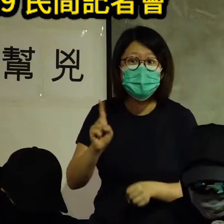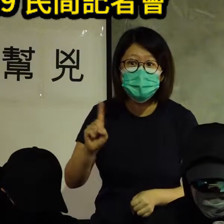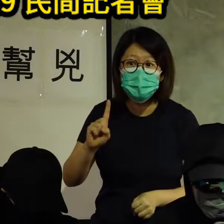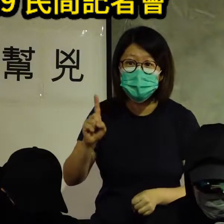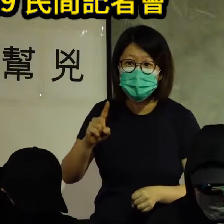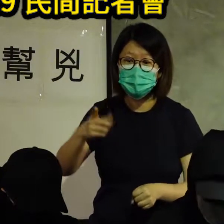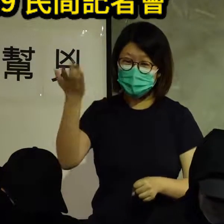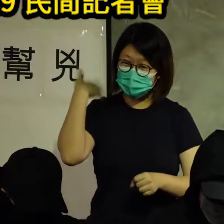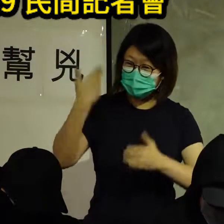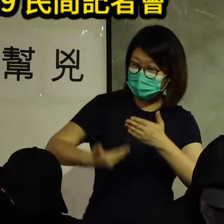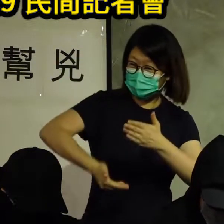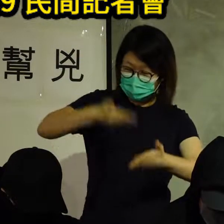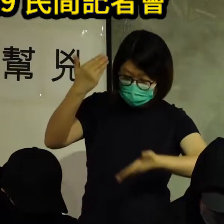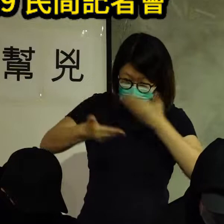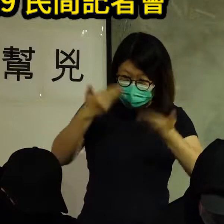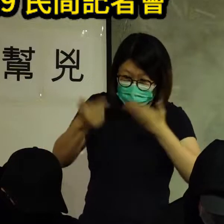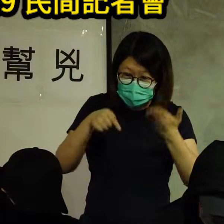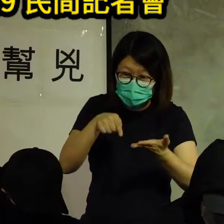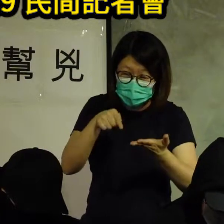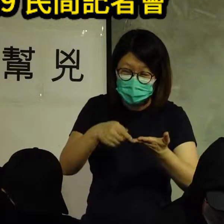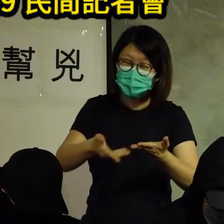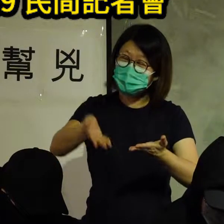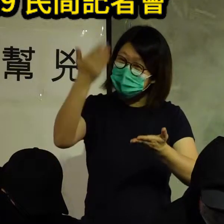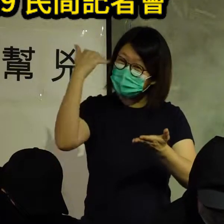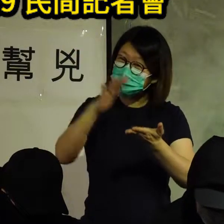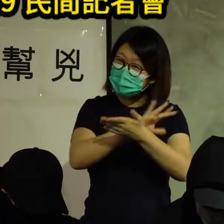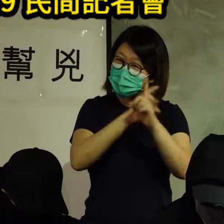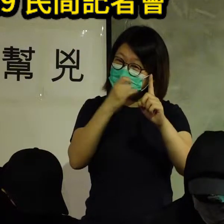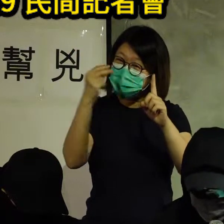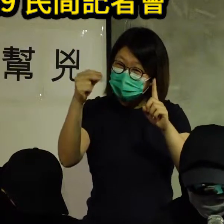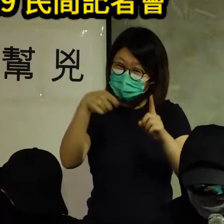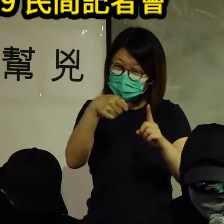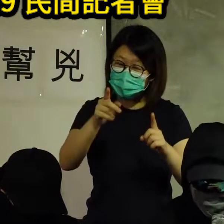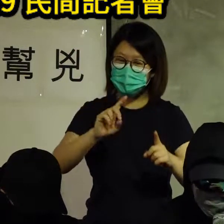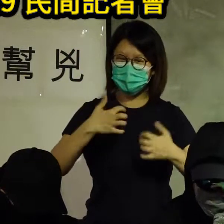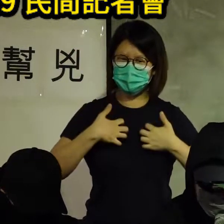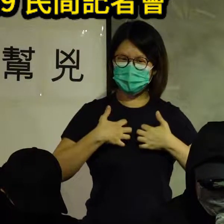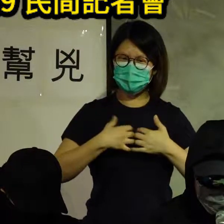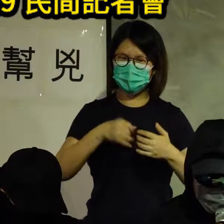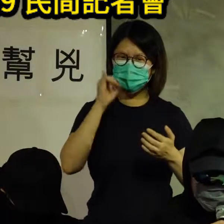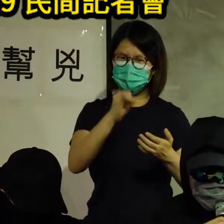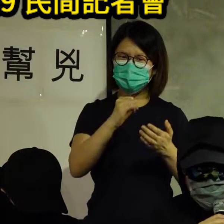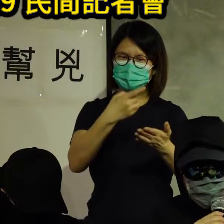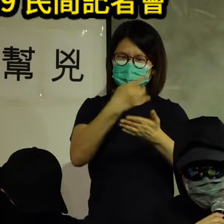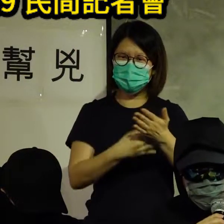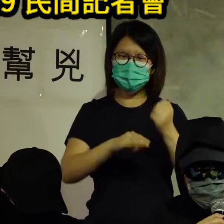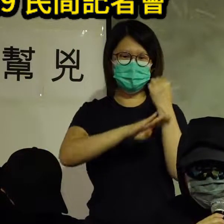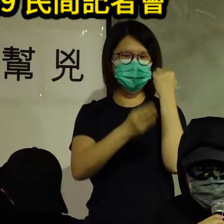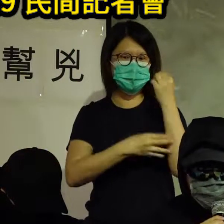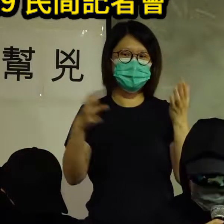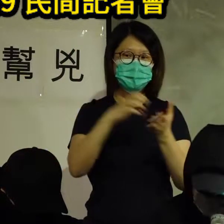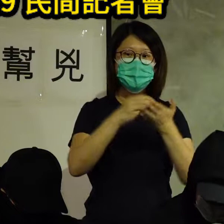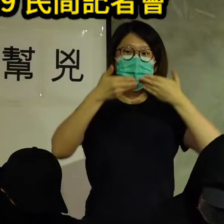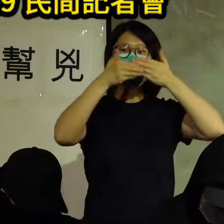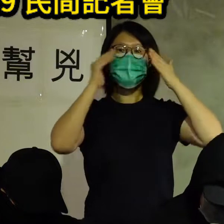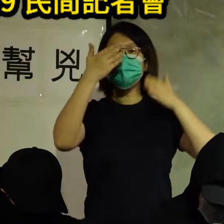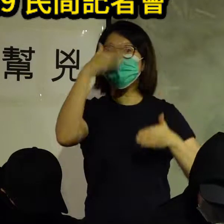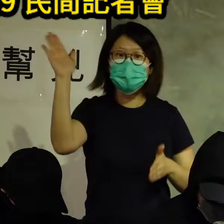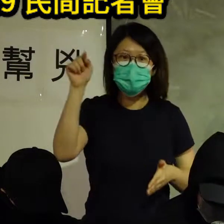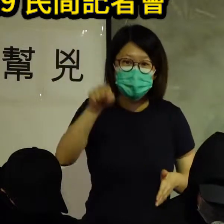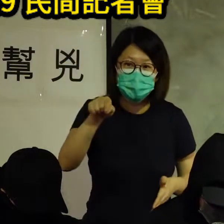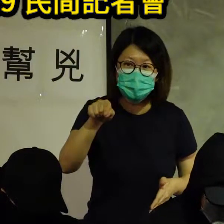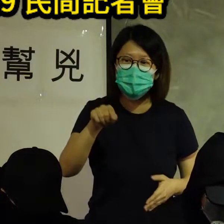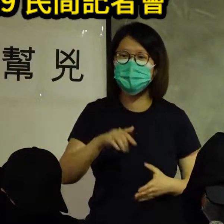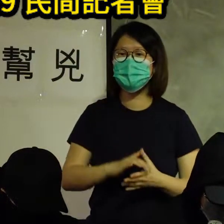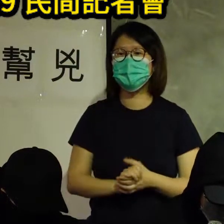急法以行政手段啟用禁蒙面法不擇手段打